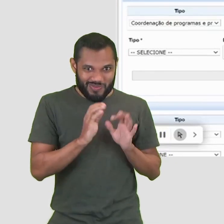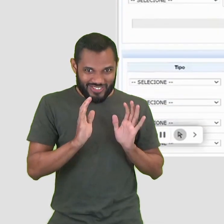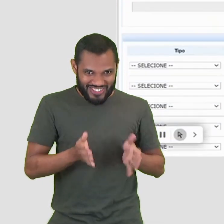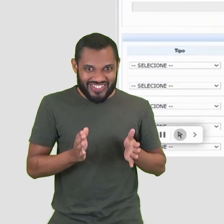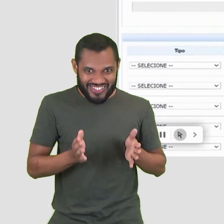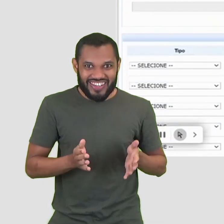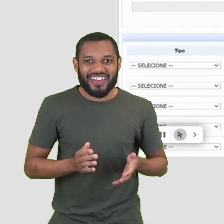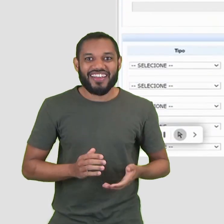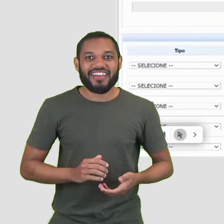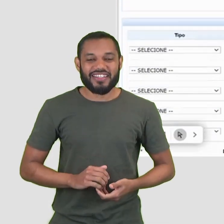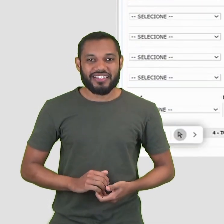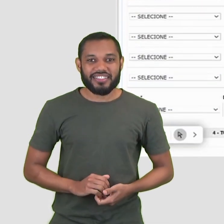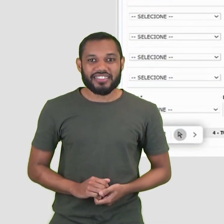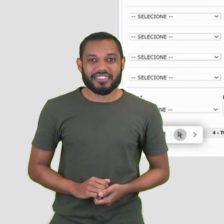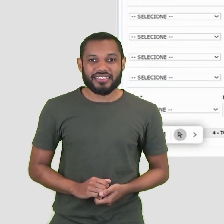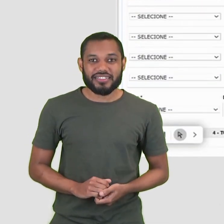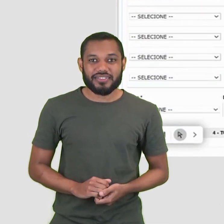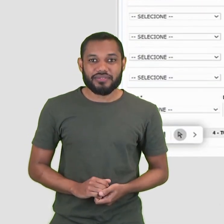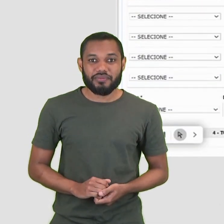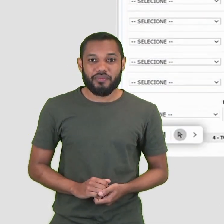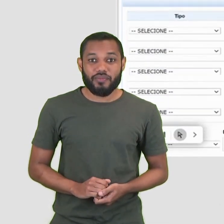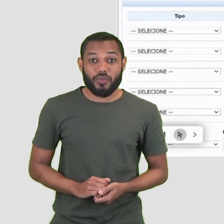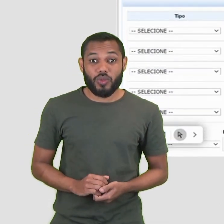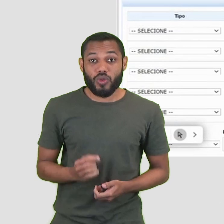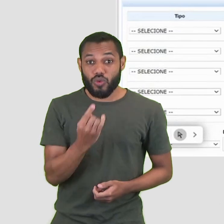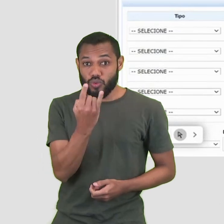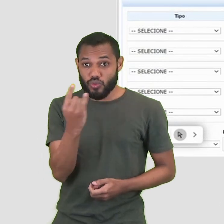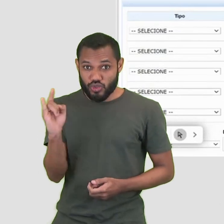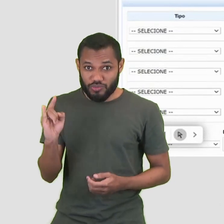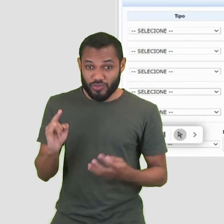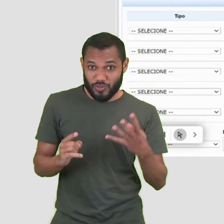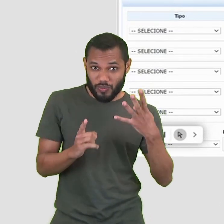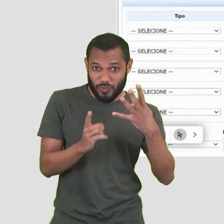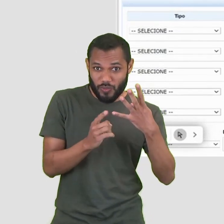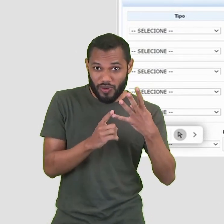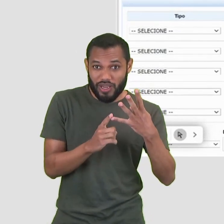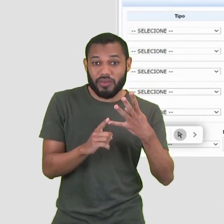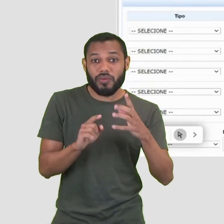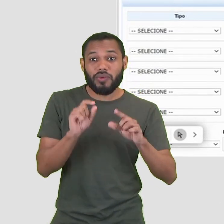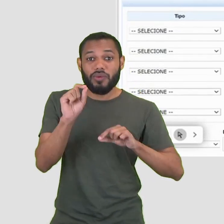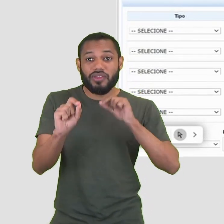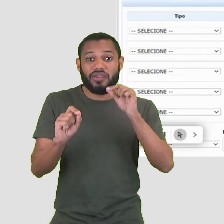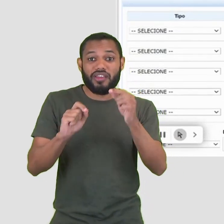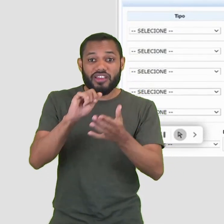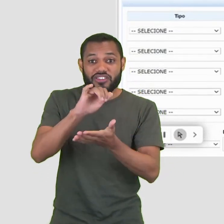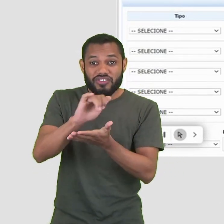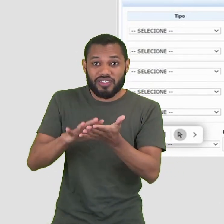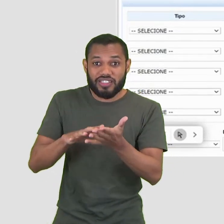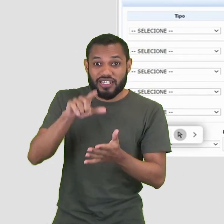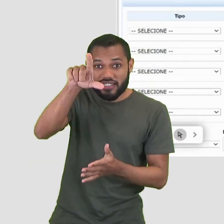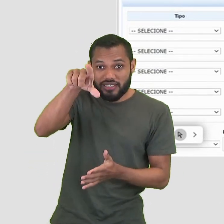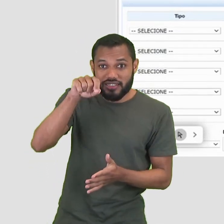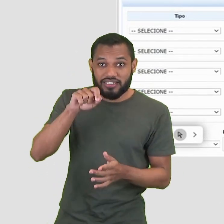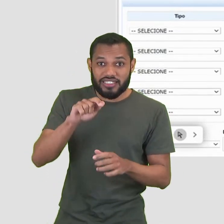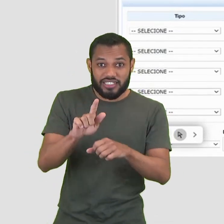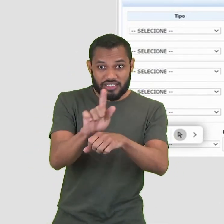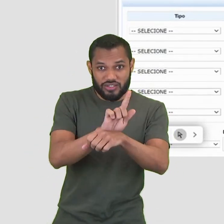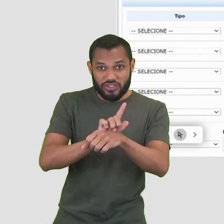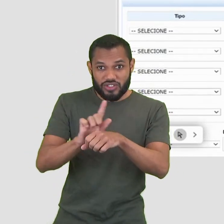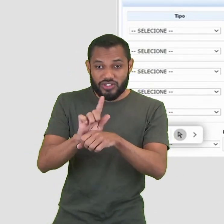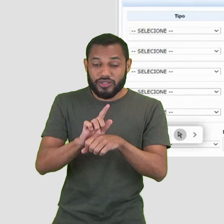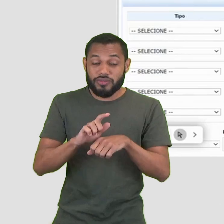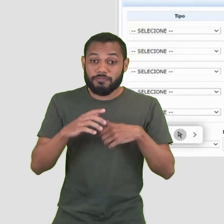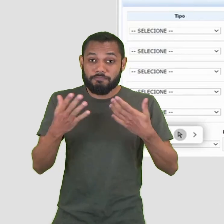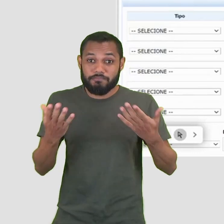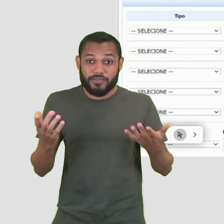Tá? Por fim, então, nós temos a atividade de designação e gestão. Nesse caso